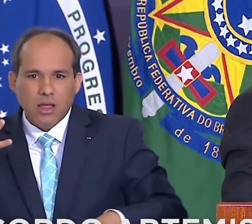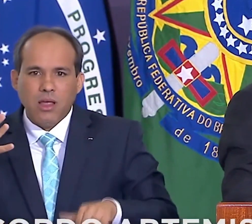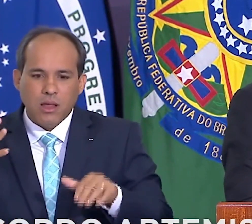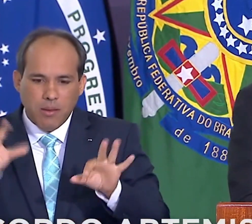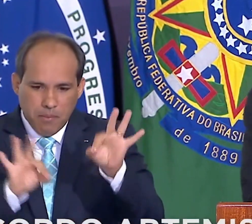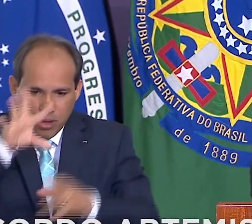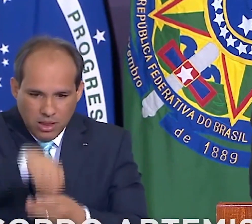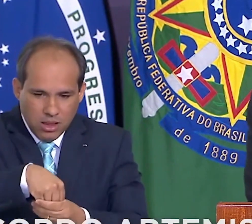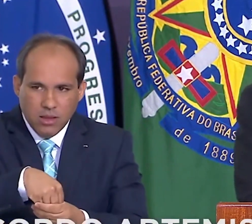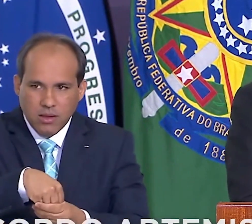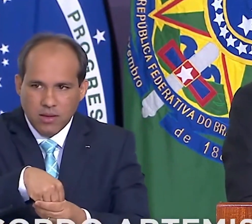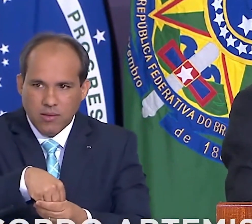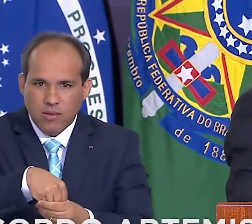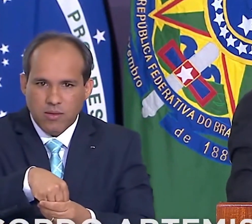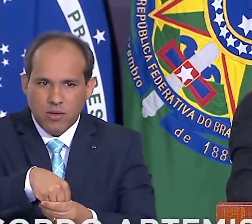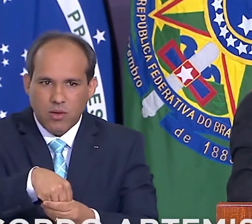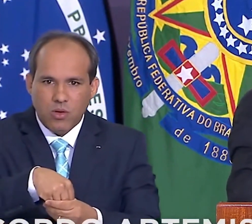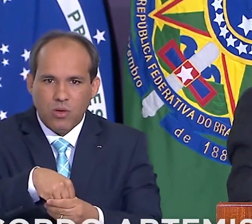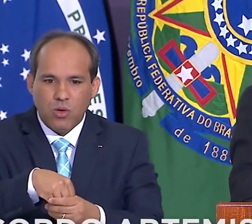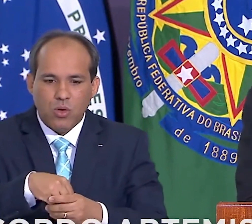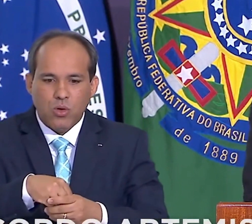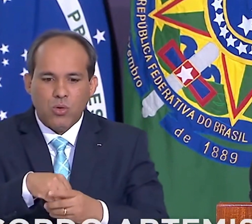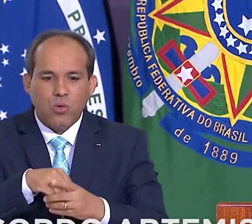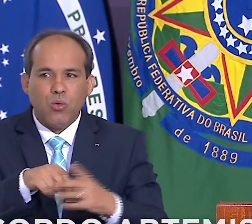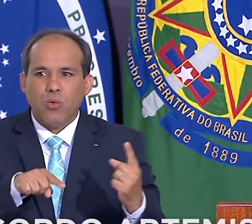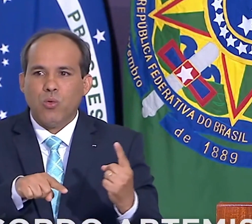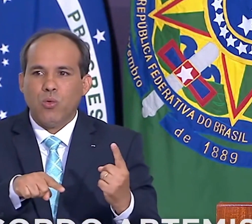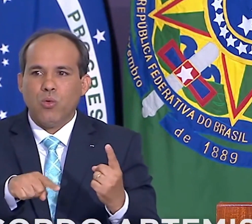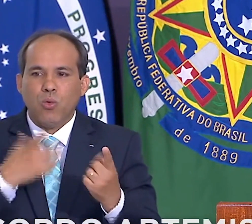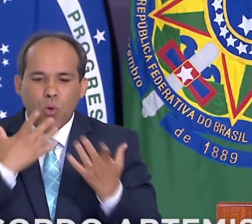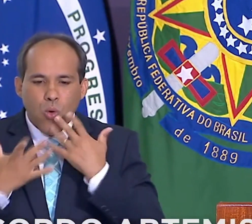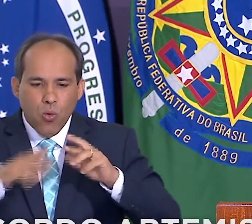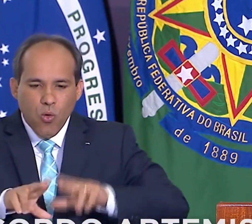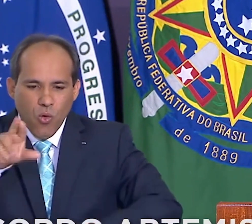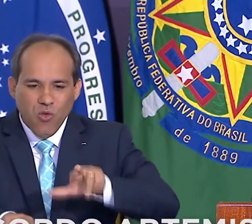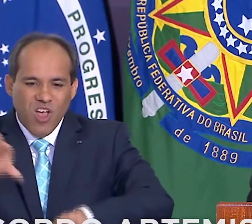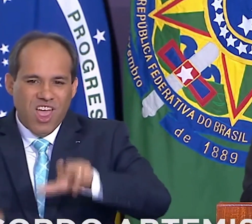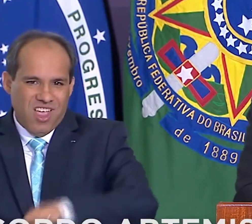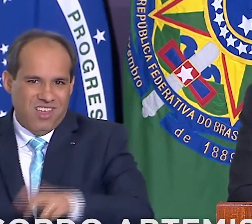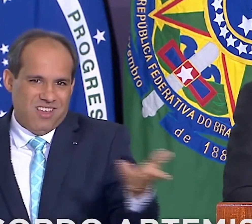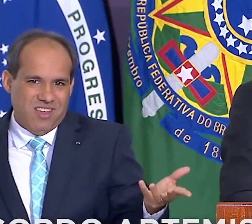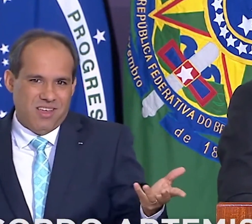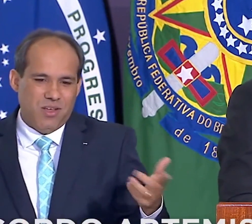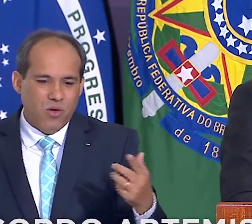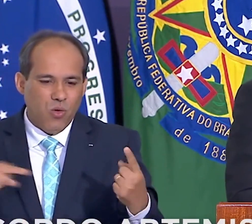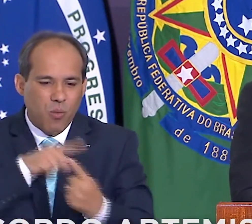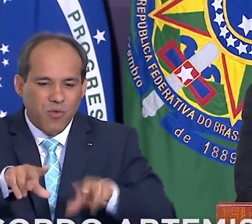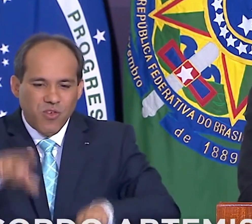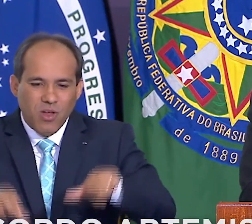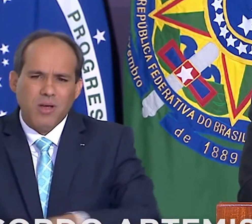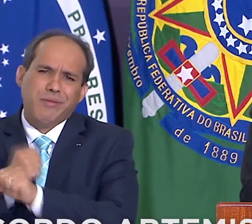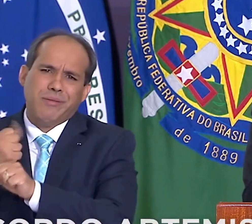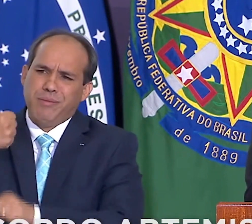projeta um espectro diferente. Isso nos anos 1970.